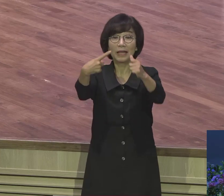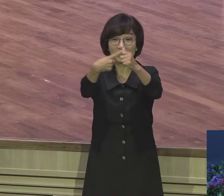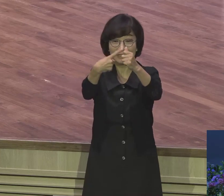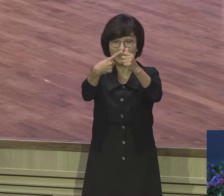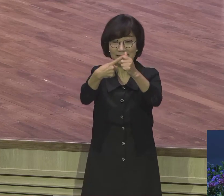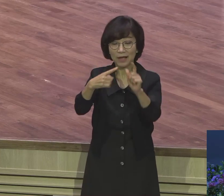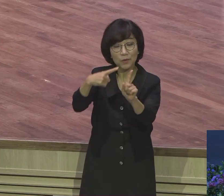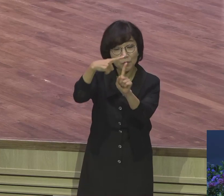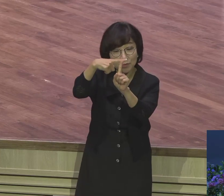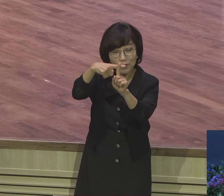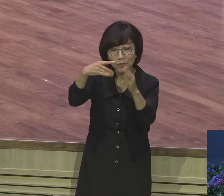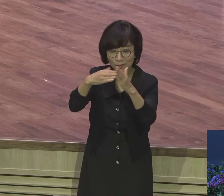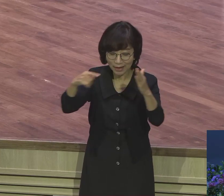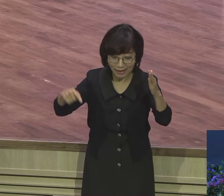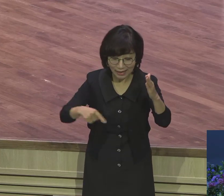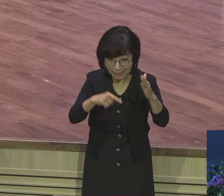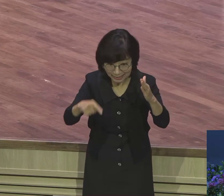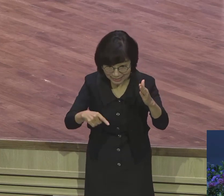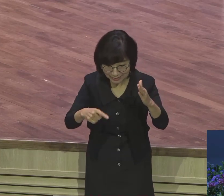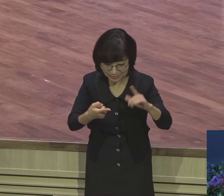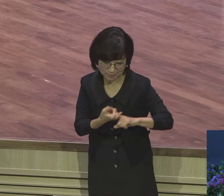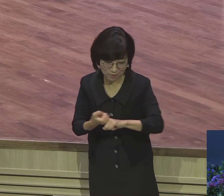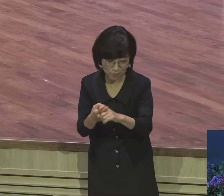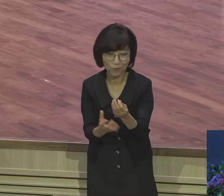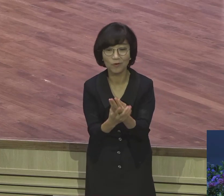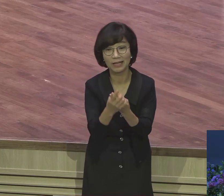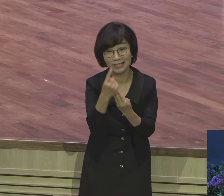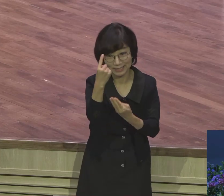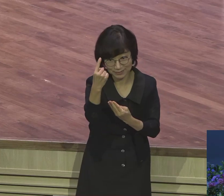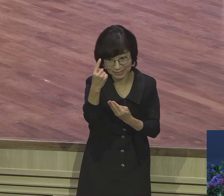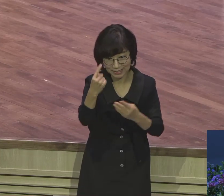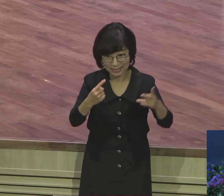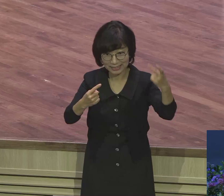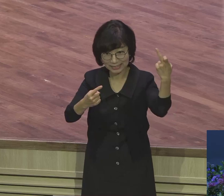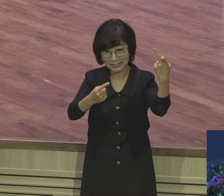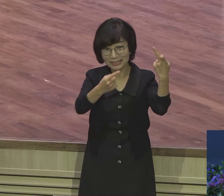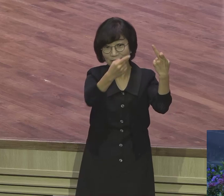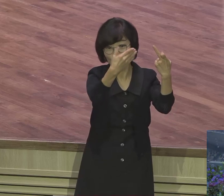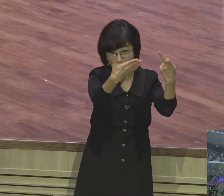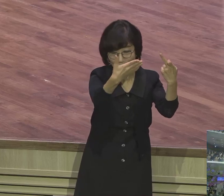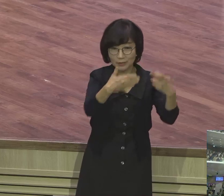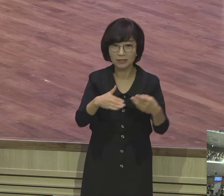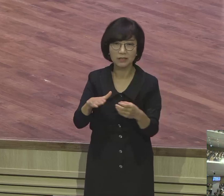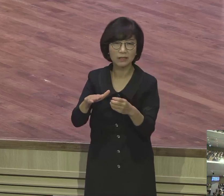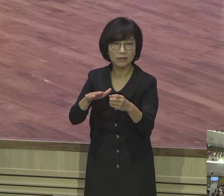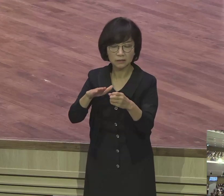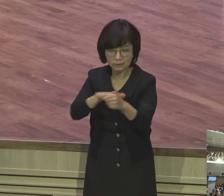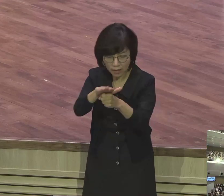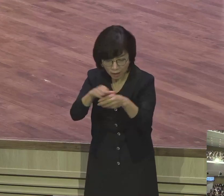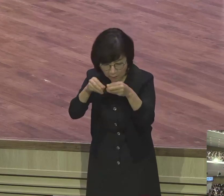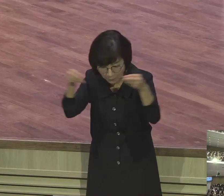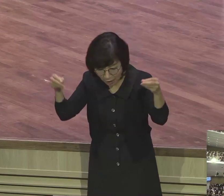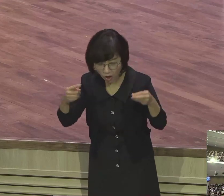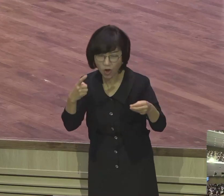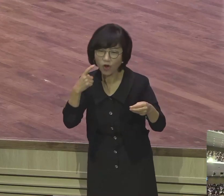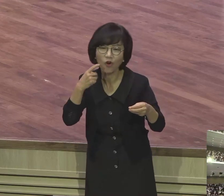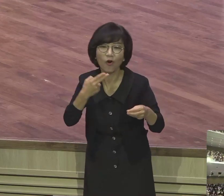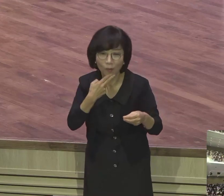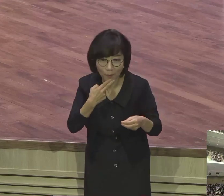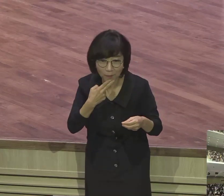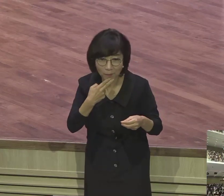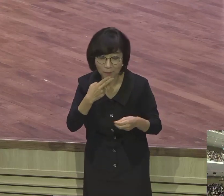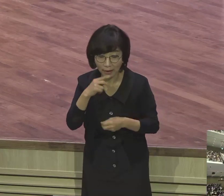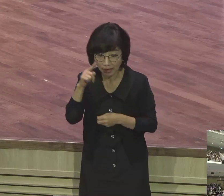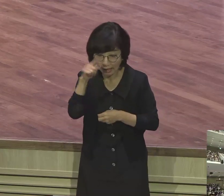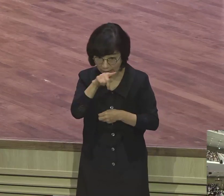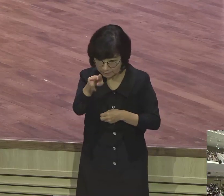교회 안에서의 원넷입니다. 구절을 봅니다. 사랑에는 거짓이 없나니 악을 미워하고